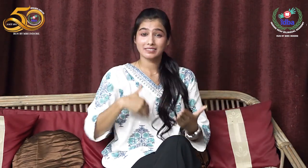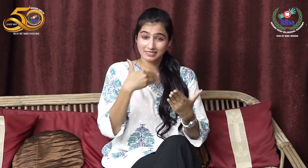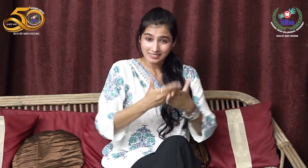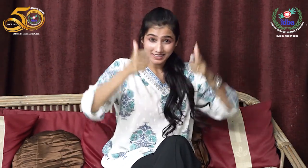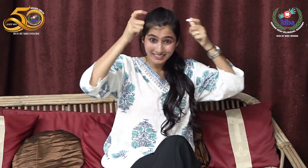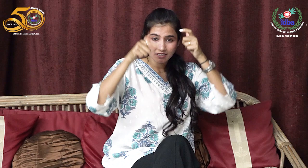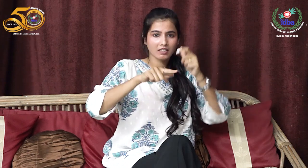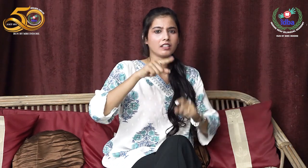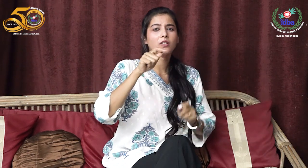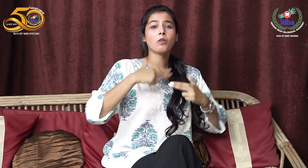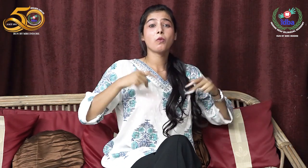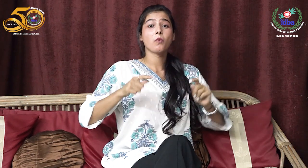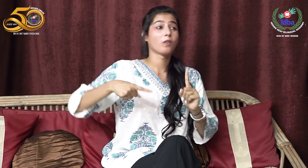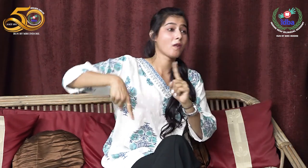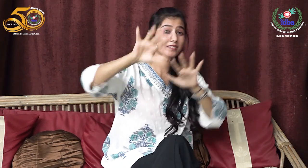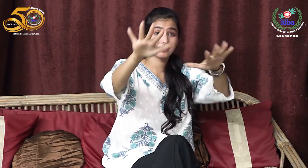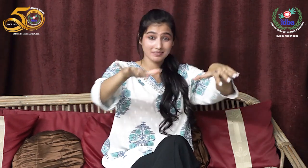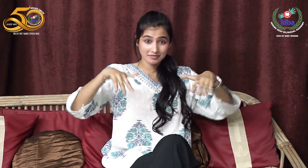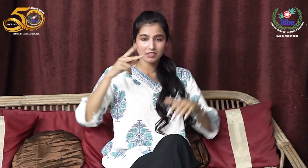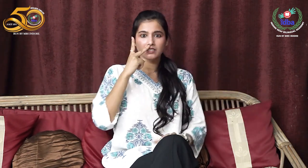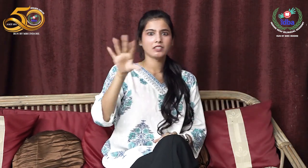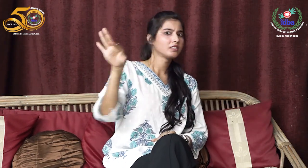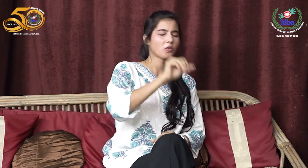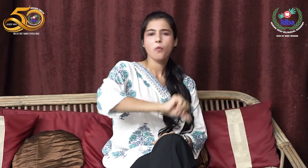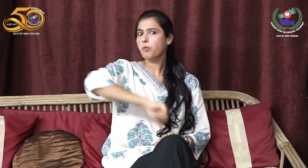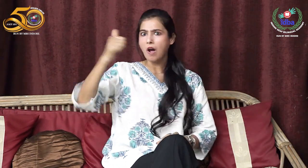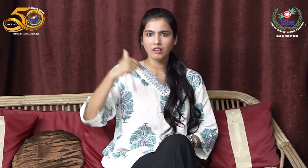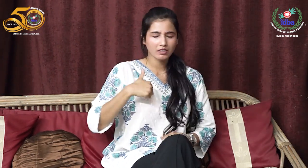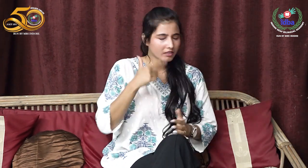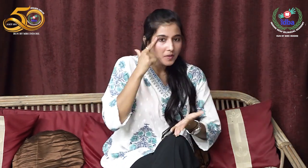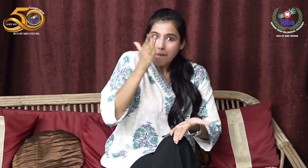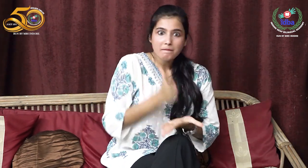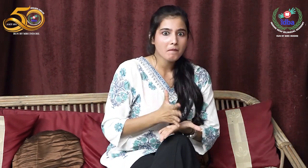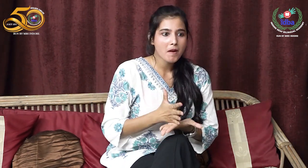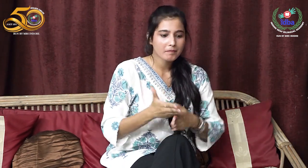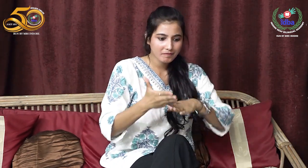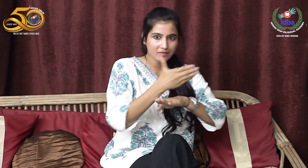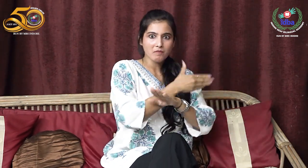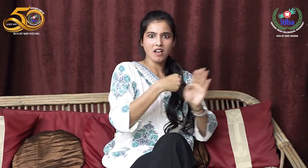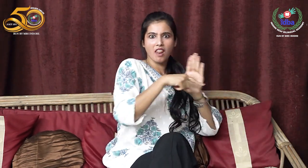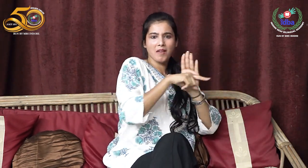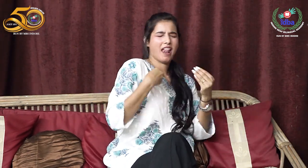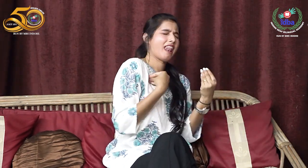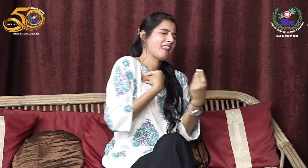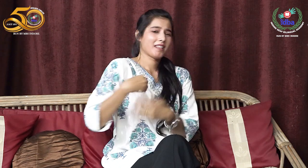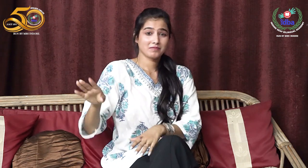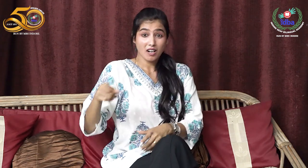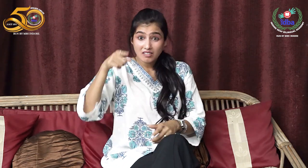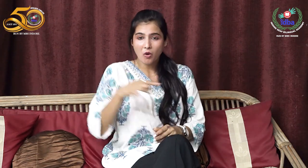ज़रूरत नहीं है, बहुत बड़ा है, और जाओ कोशिश करो, ट्राई करो। और इतने लोग थे, और इसमें मैं सिलेक्ट हो गई। और पहले जो था मेरे अंदर